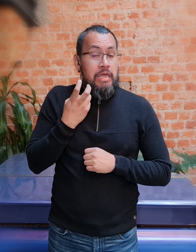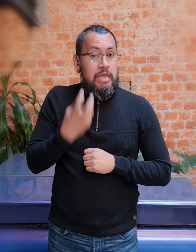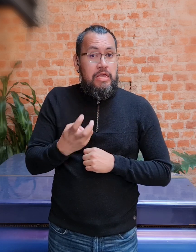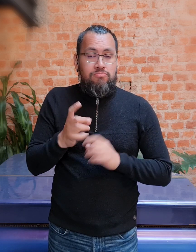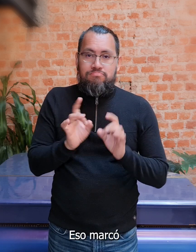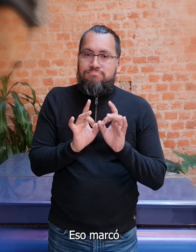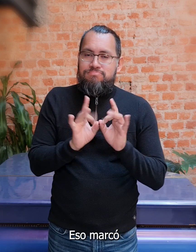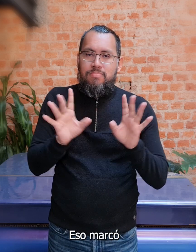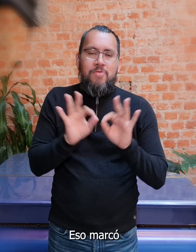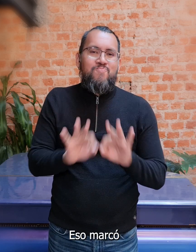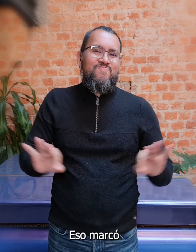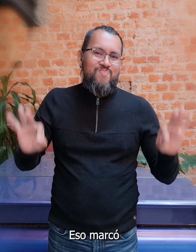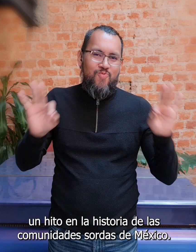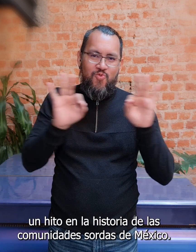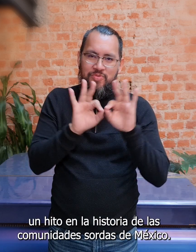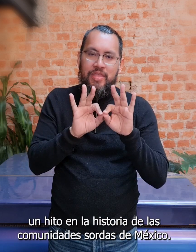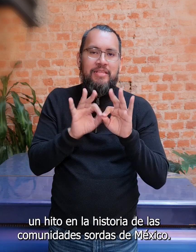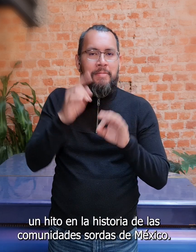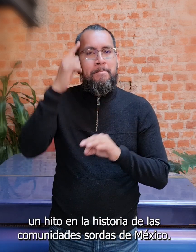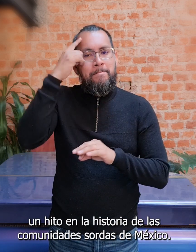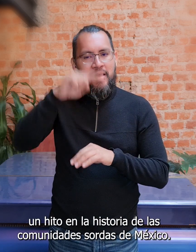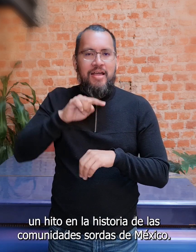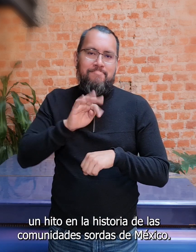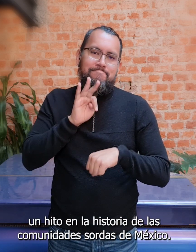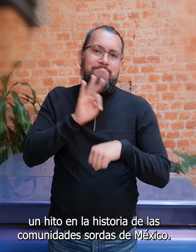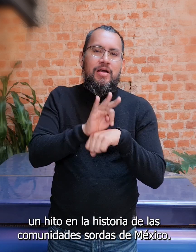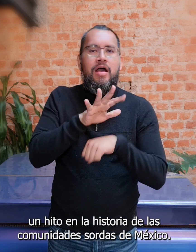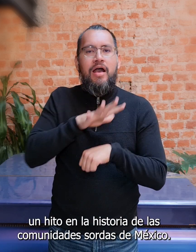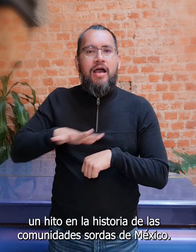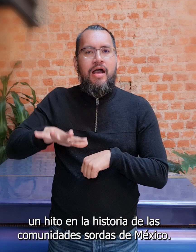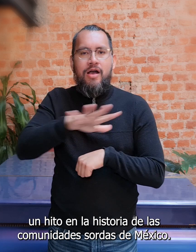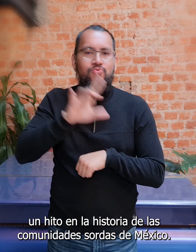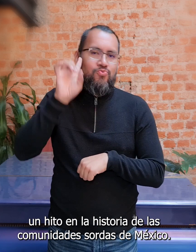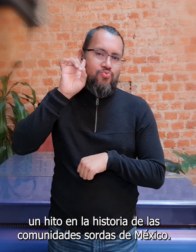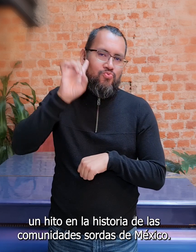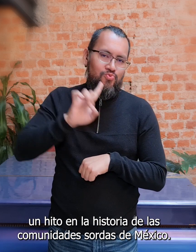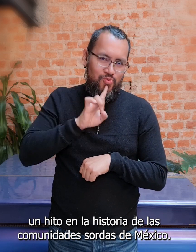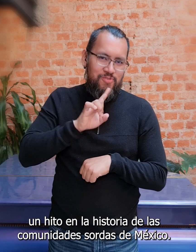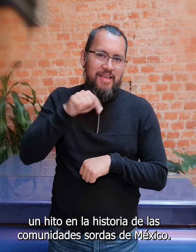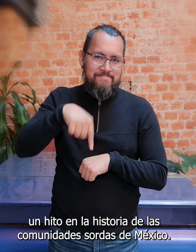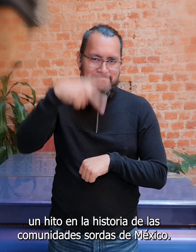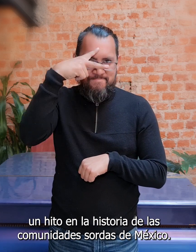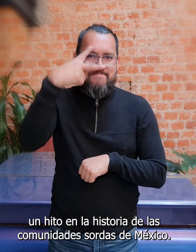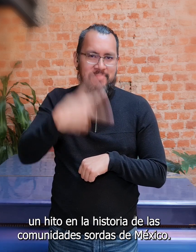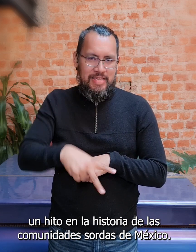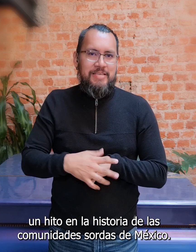Eso marcó un hito en la historia de las comunidades sordas de México.